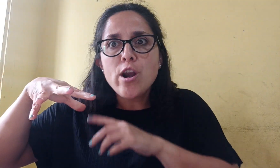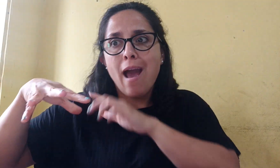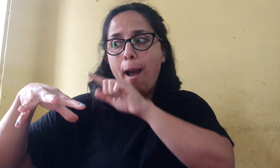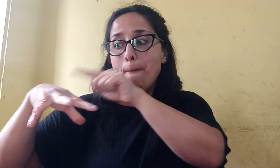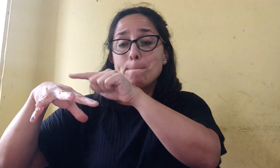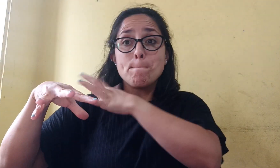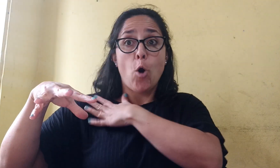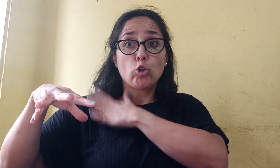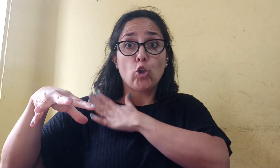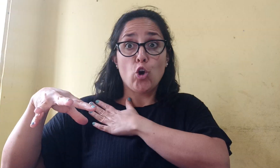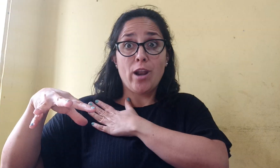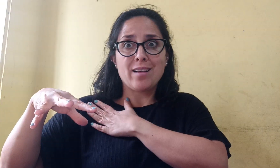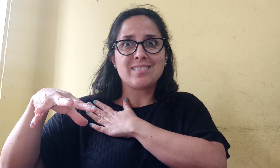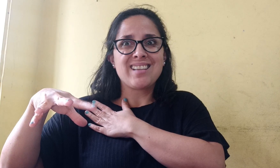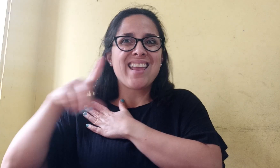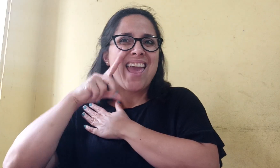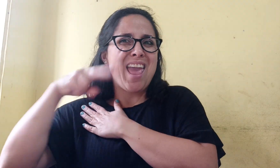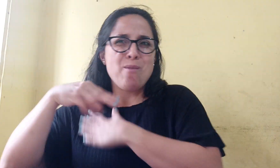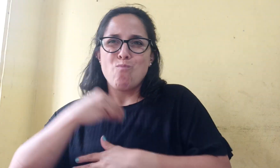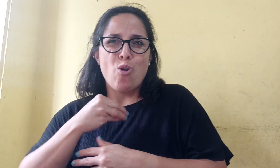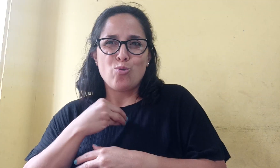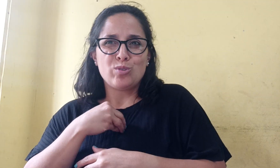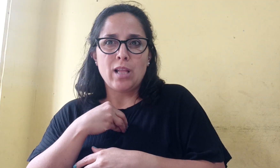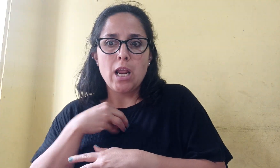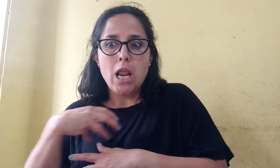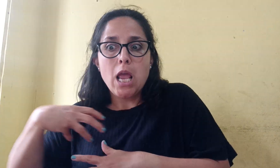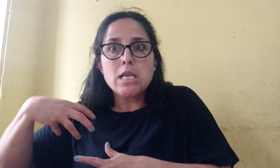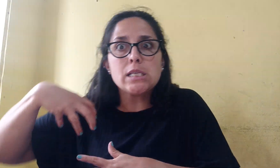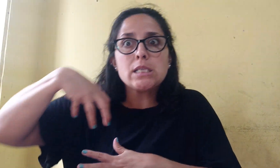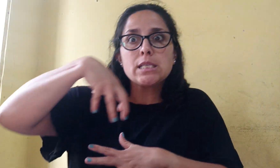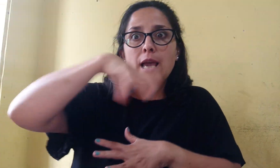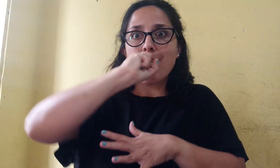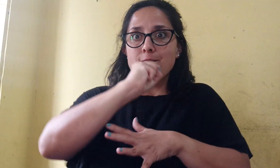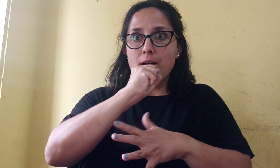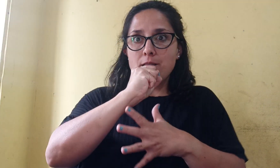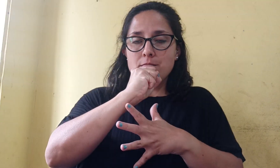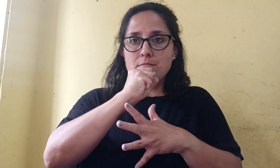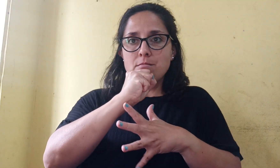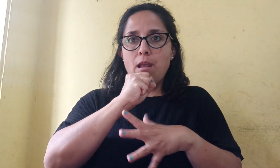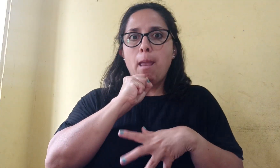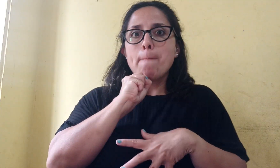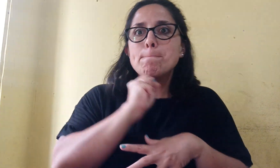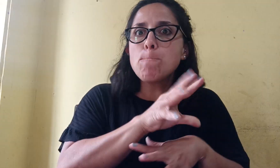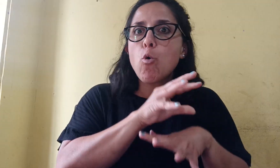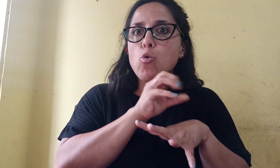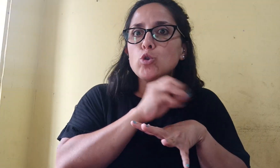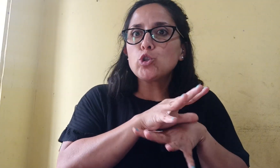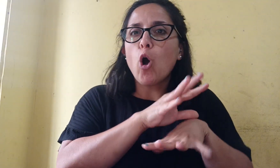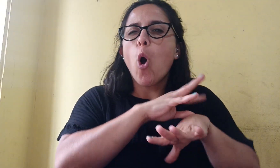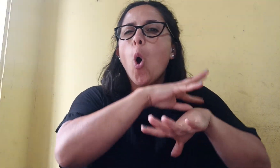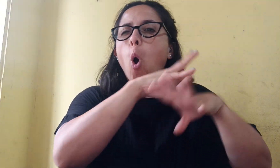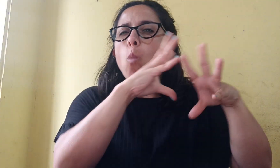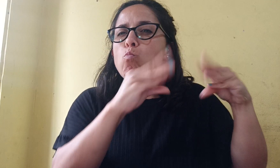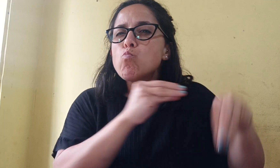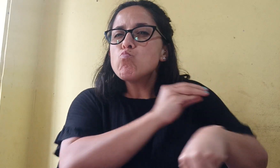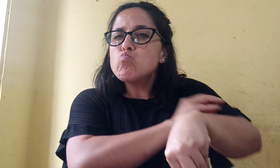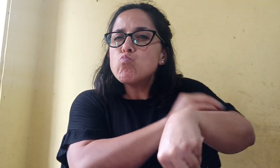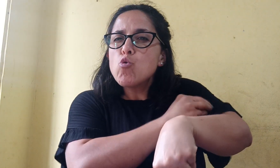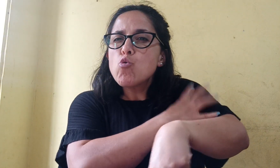involuntarias van a llevar su impulso a los efectores autónomos, que van a ser Músculo liso, me refiero al músculo